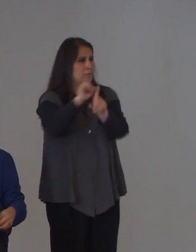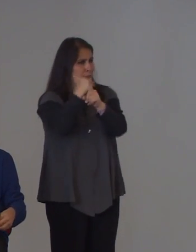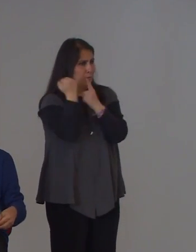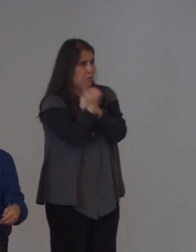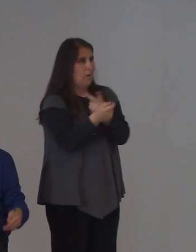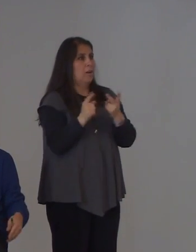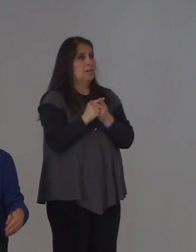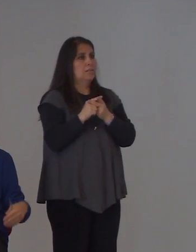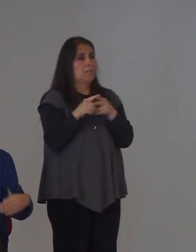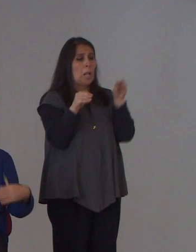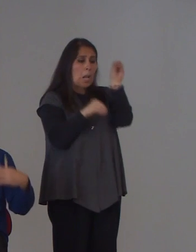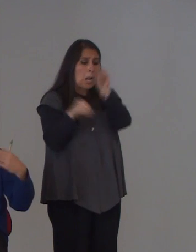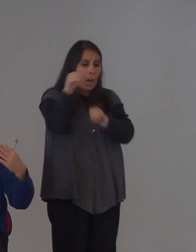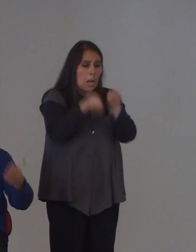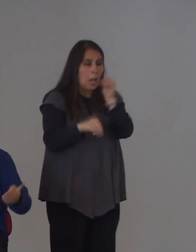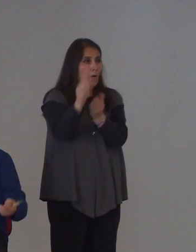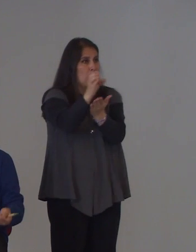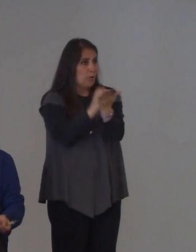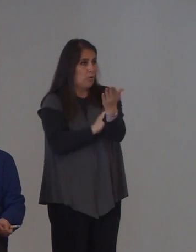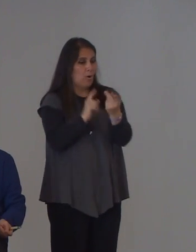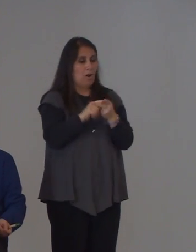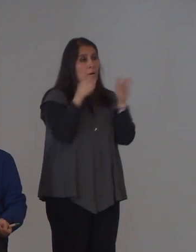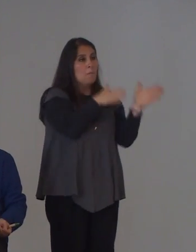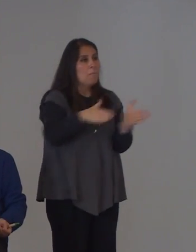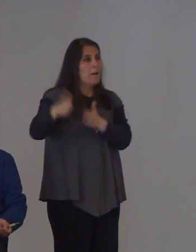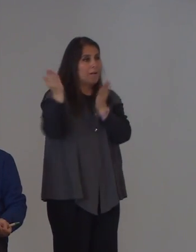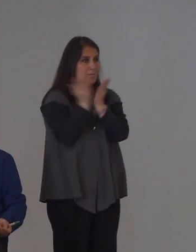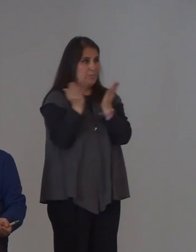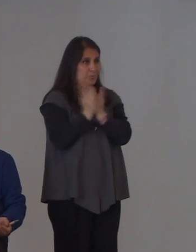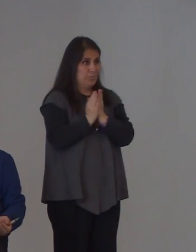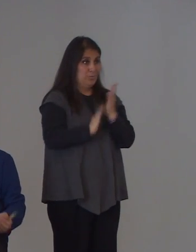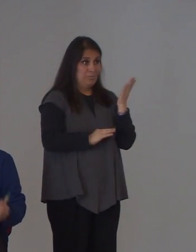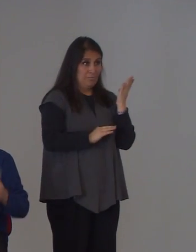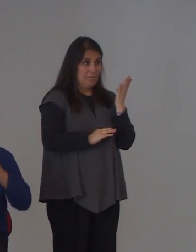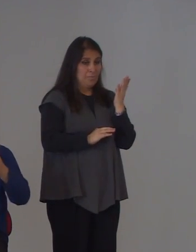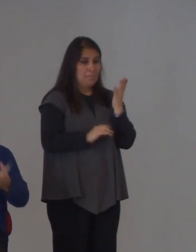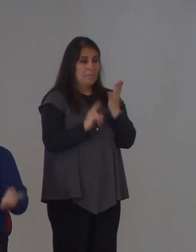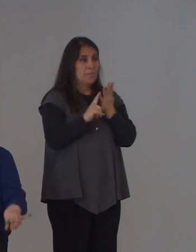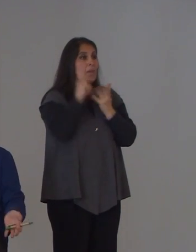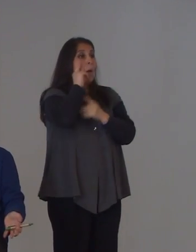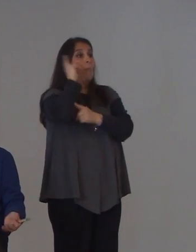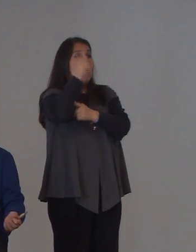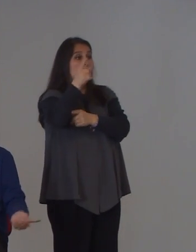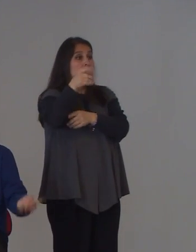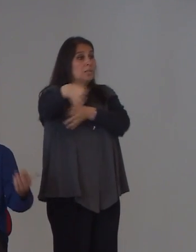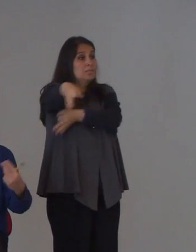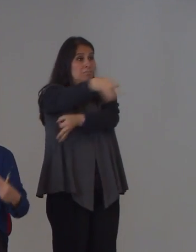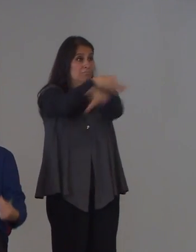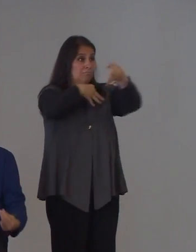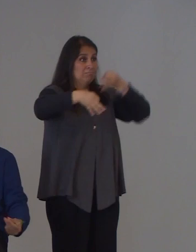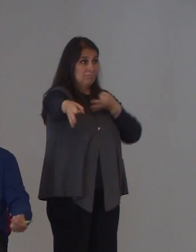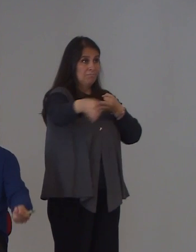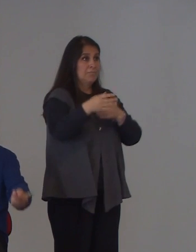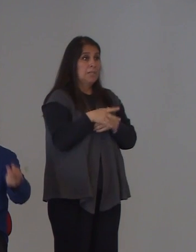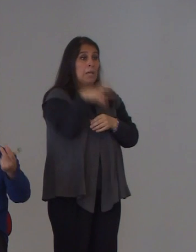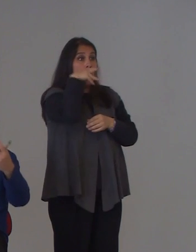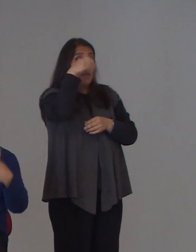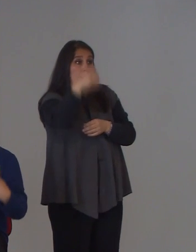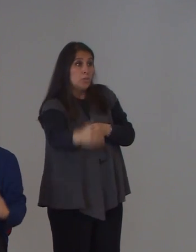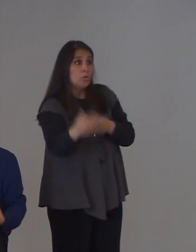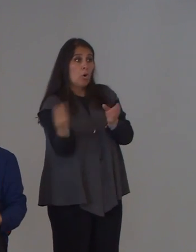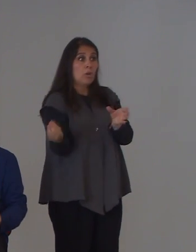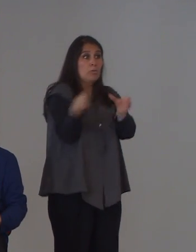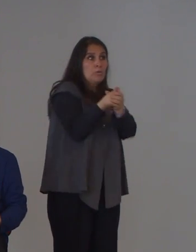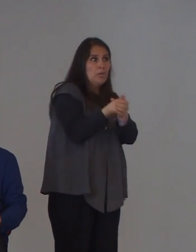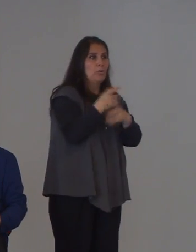niño de los el niño de los planes de estudio, el niño de las políticas compensatorias, el niño a ser incluido, el